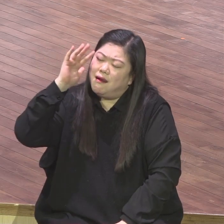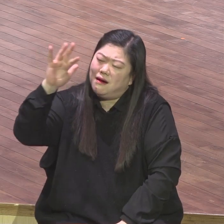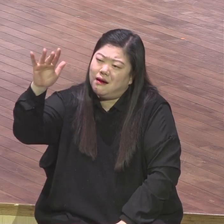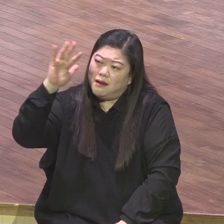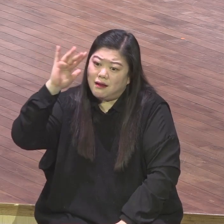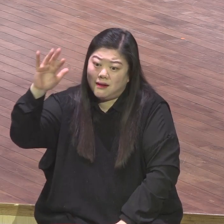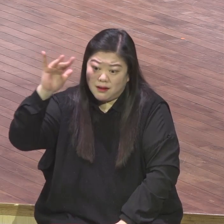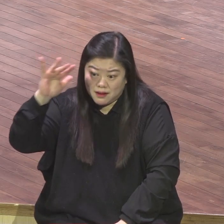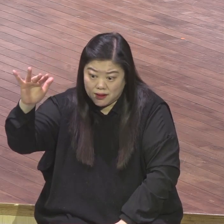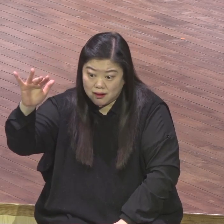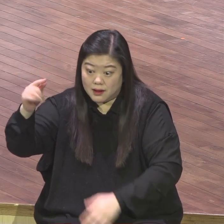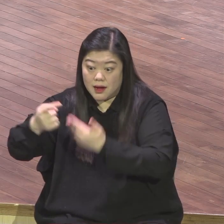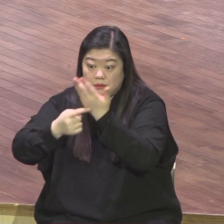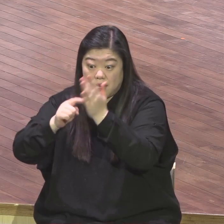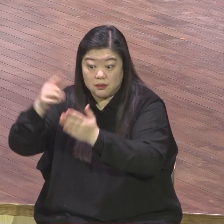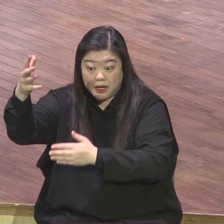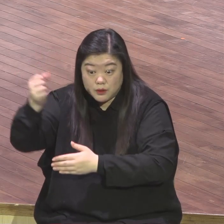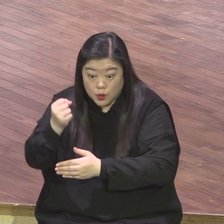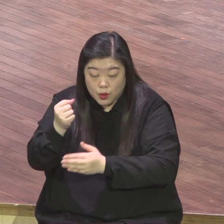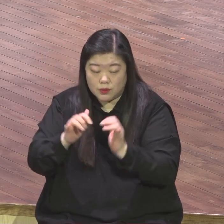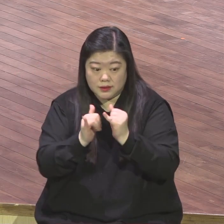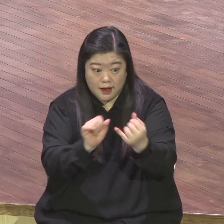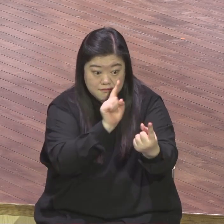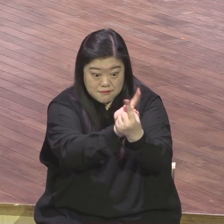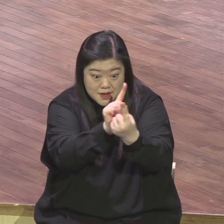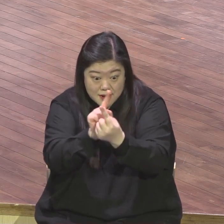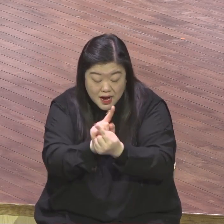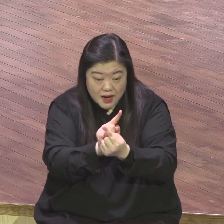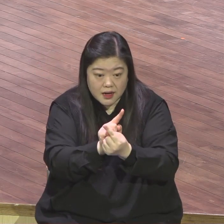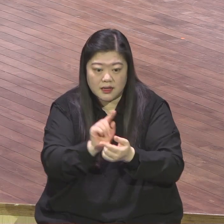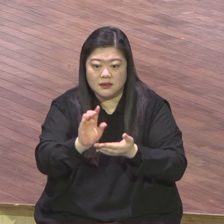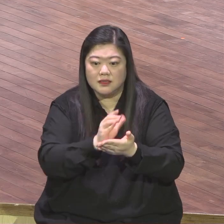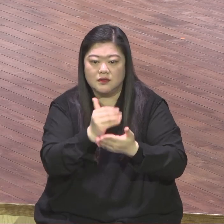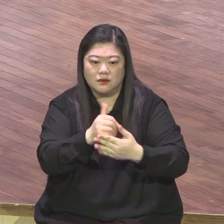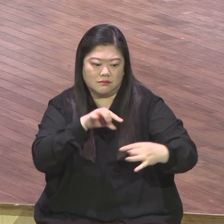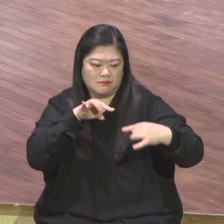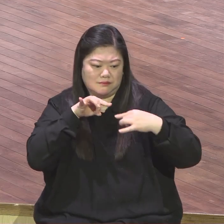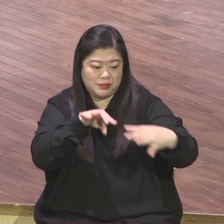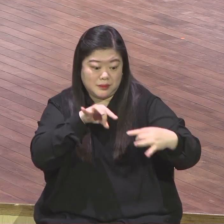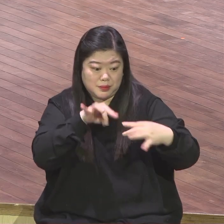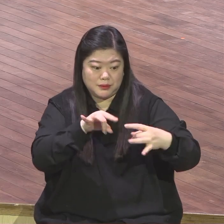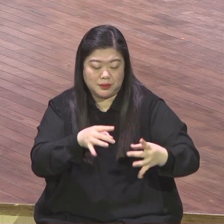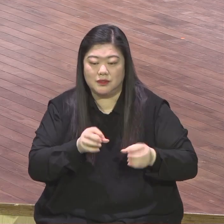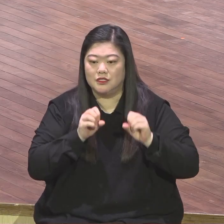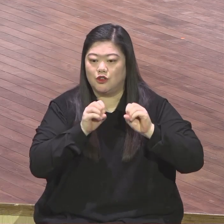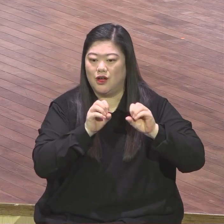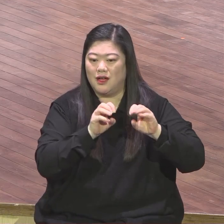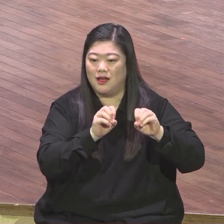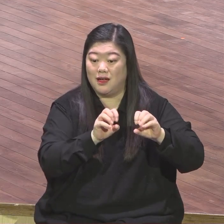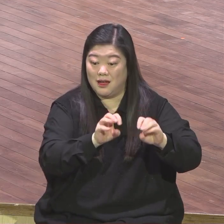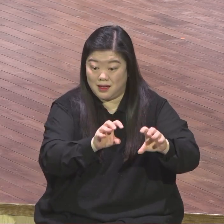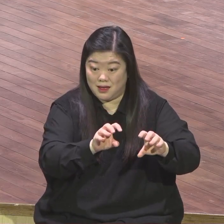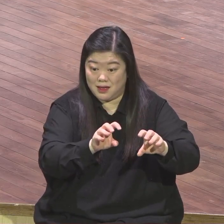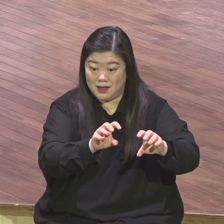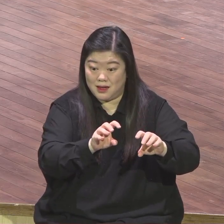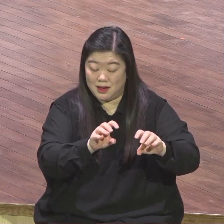높이면서 그렇게 올인하면서 사는 사람은 똑같이 상급 받는다.